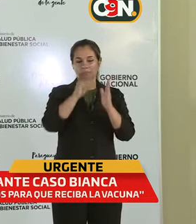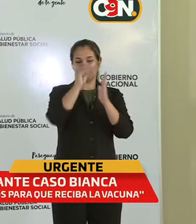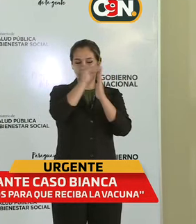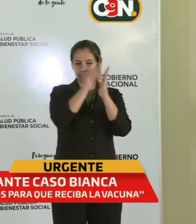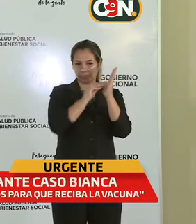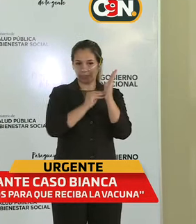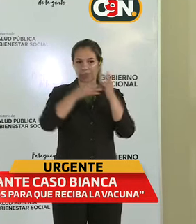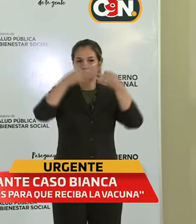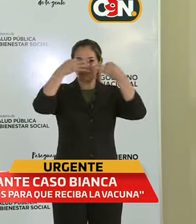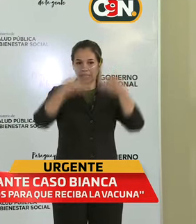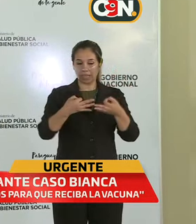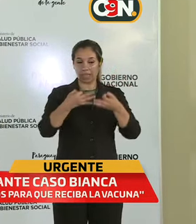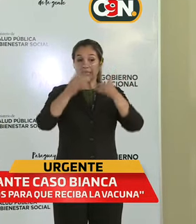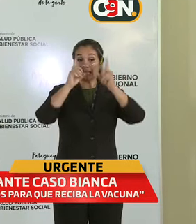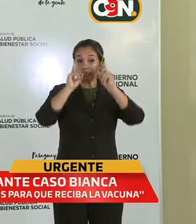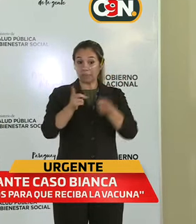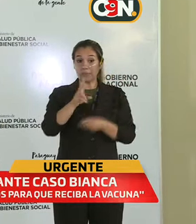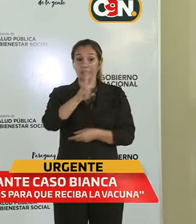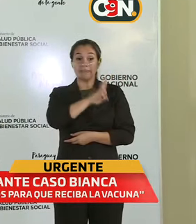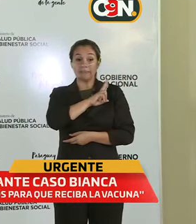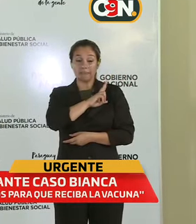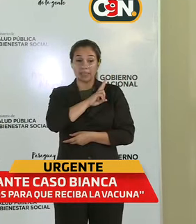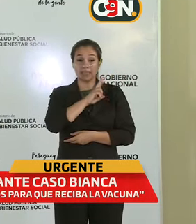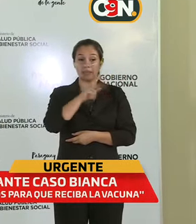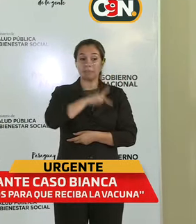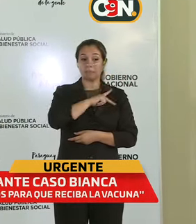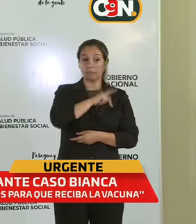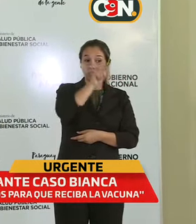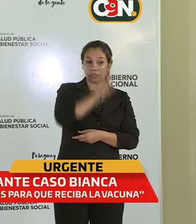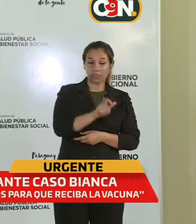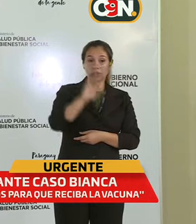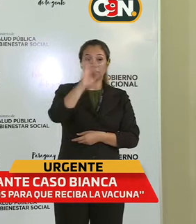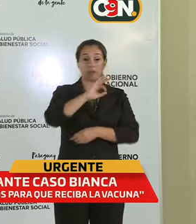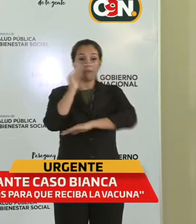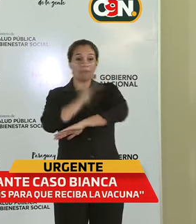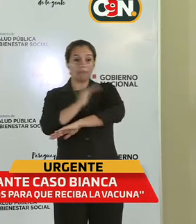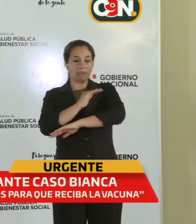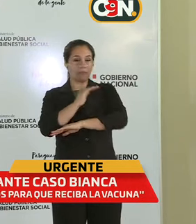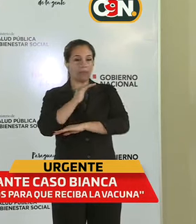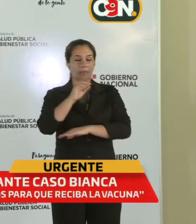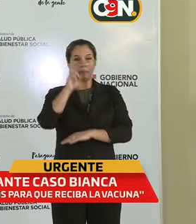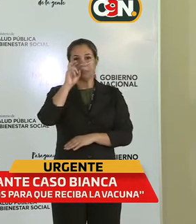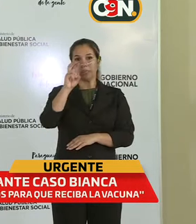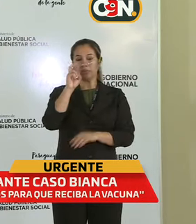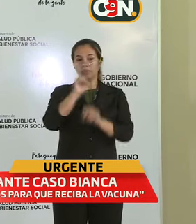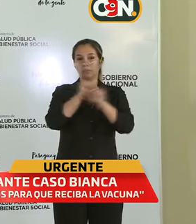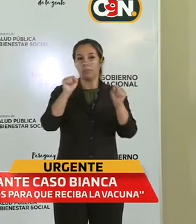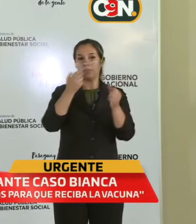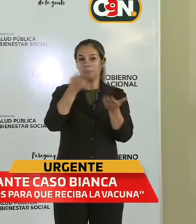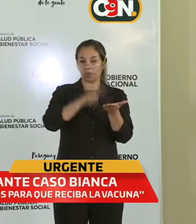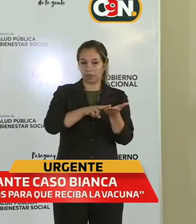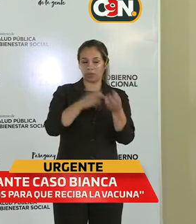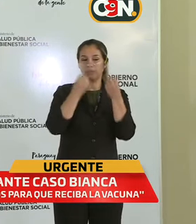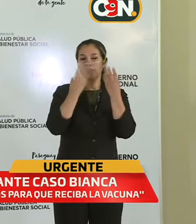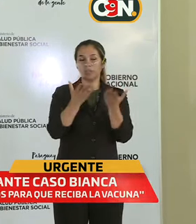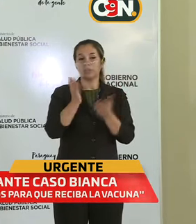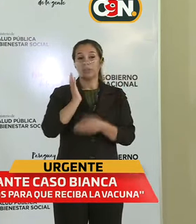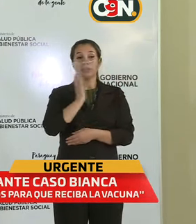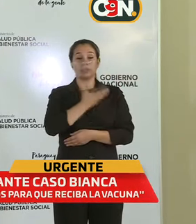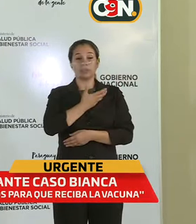más cuando la vida del paciente o de la niña o del niño está comprometida. Entonces, no es una